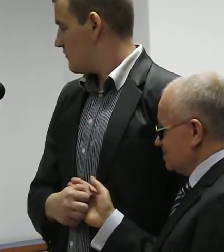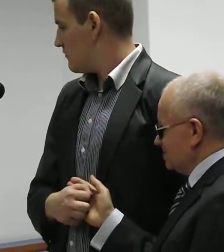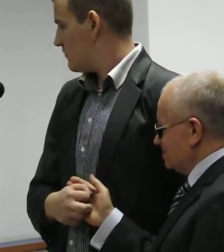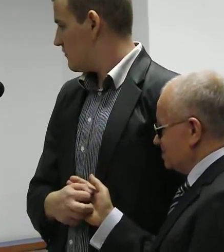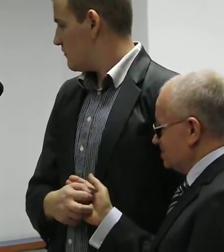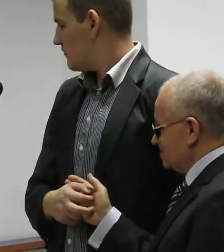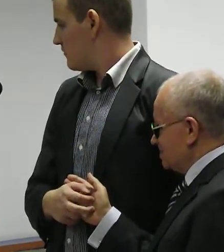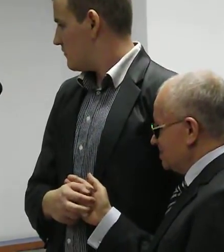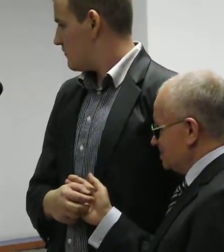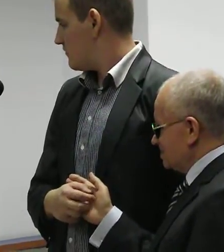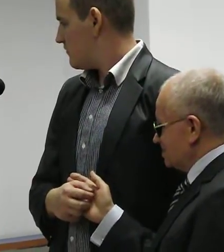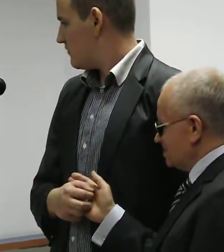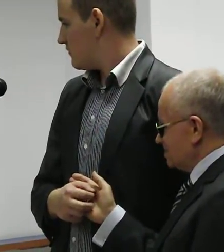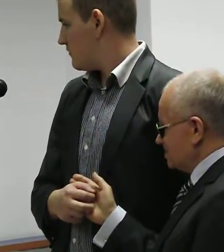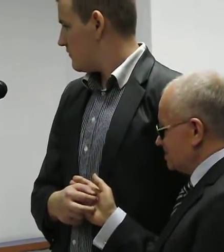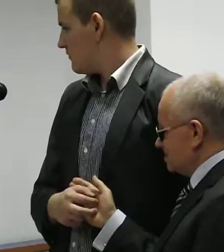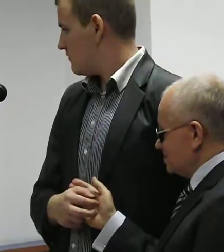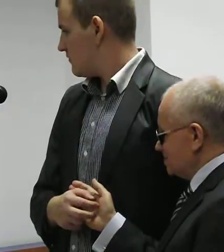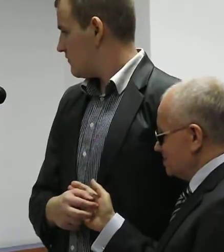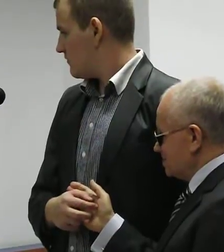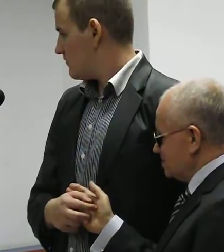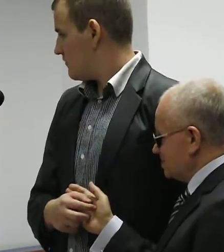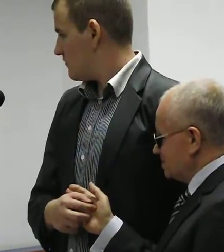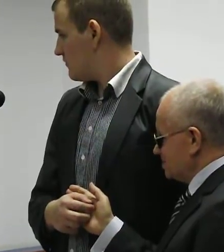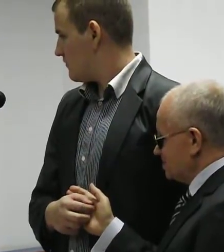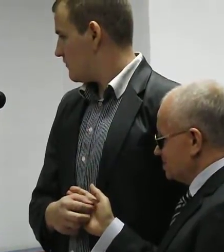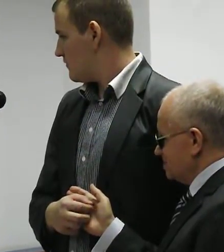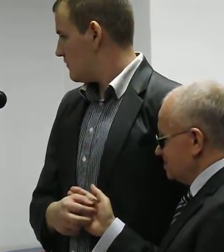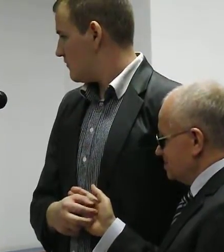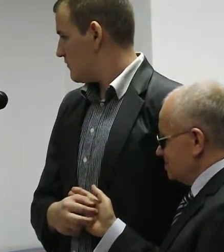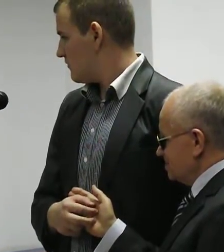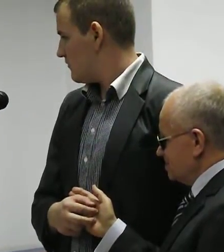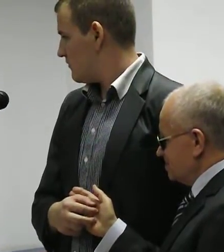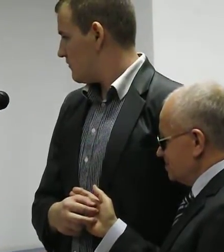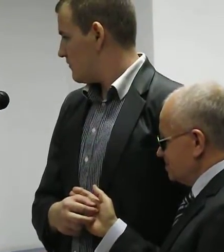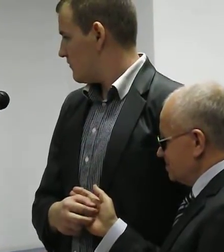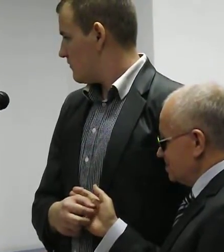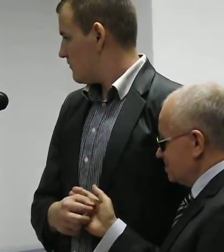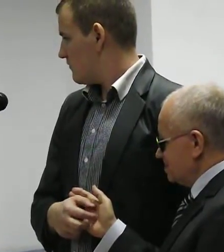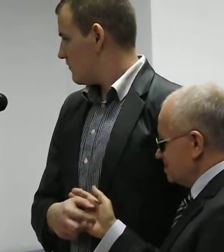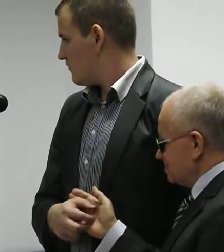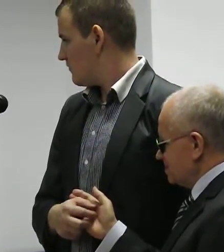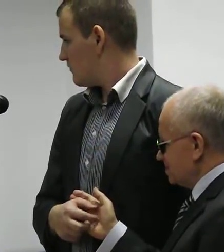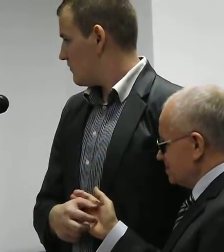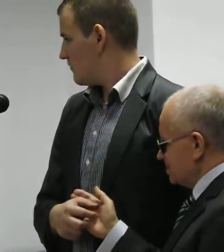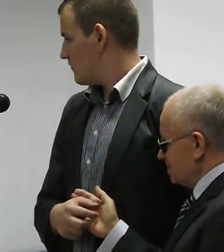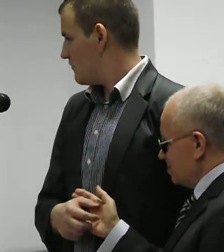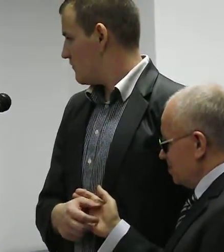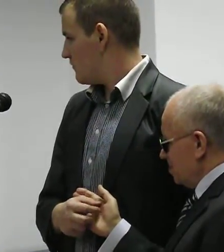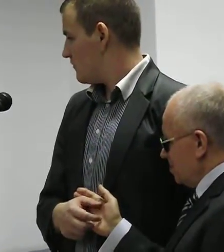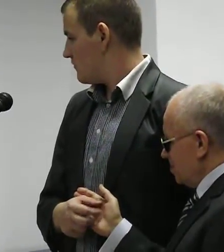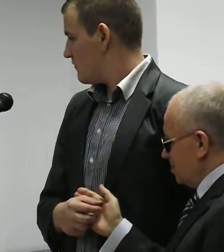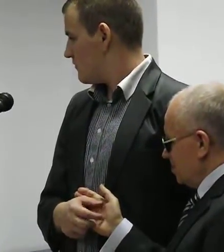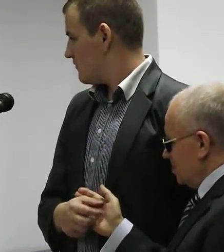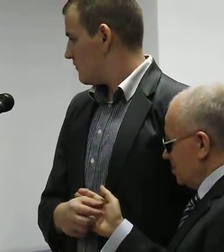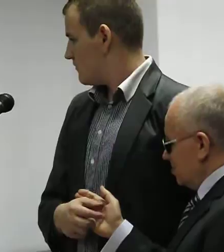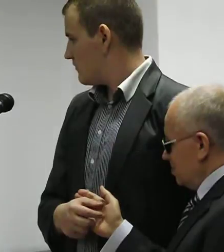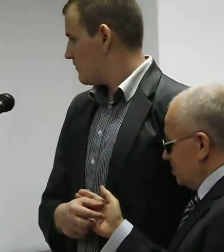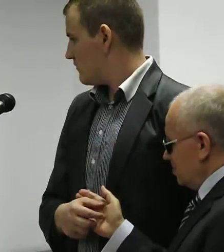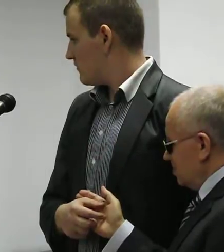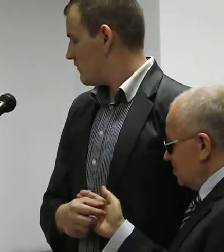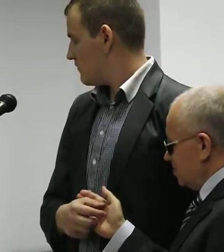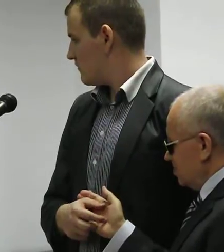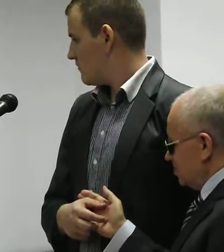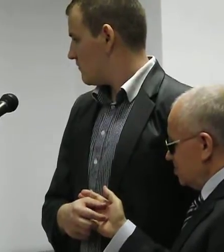absolvent de studii medie. Nu s-a mulțumit cu statutul de persoană cu nevoi speciale, a demonstrat că orice obstacol se poate